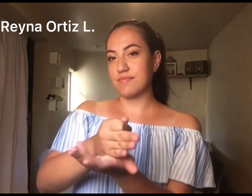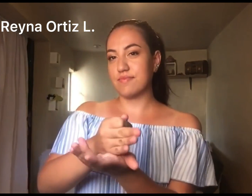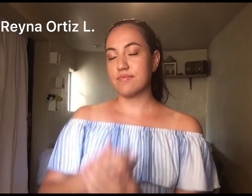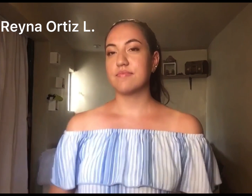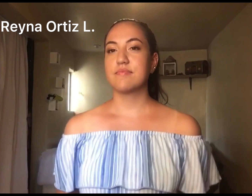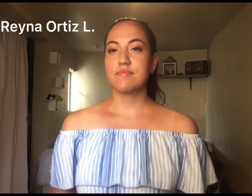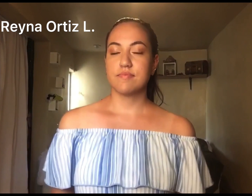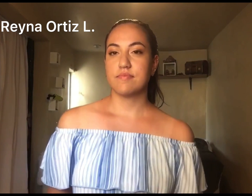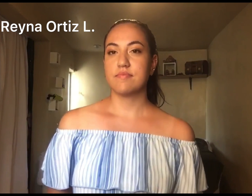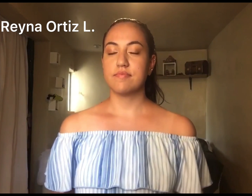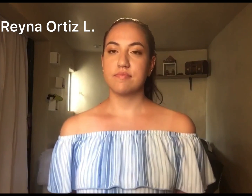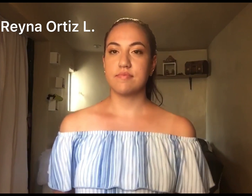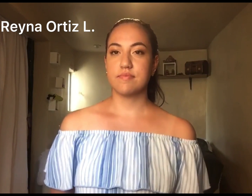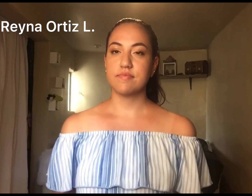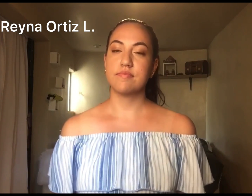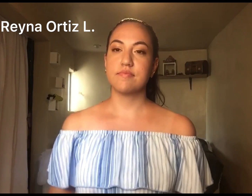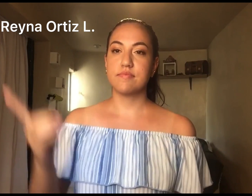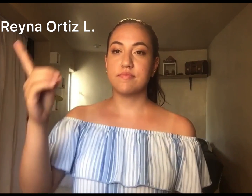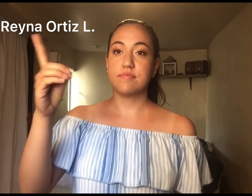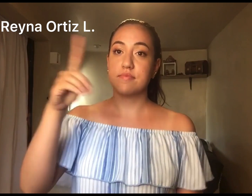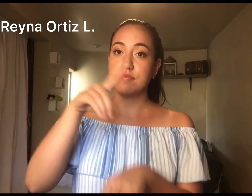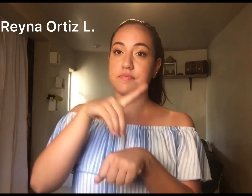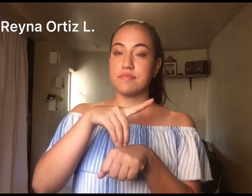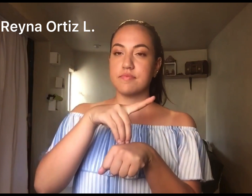auditivo, el lenguaje de señas lo hace por un canal